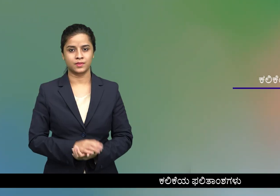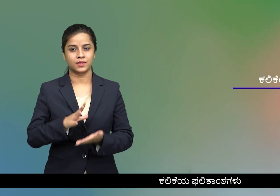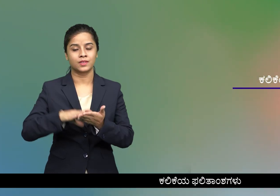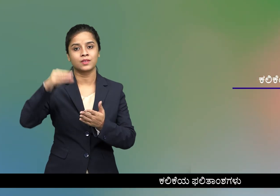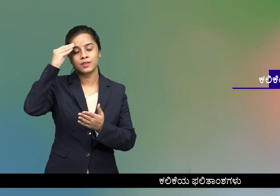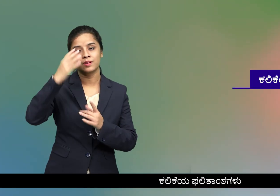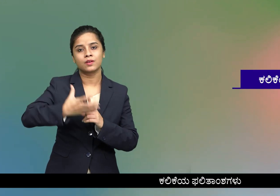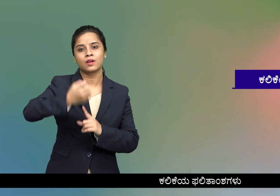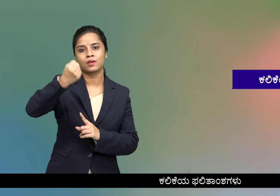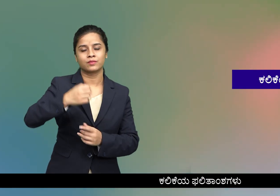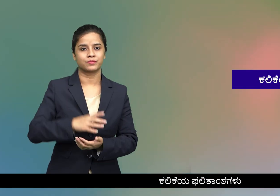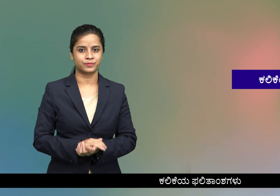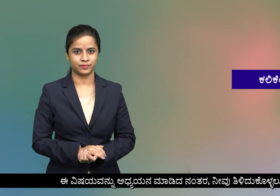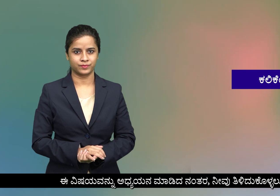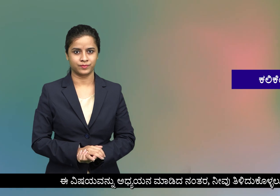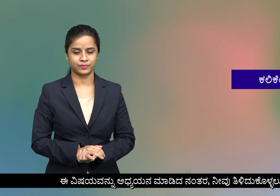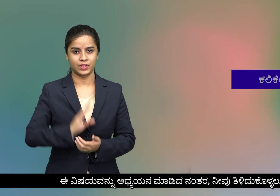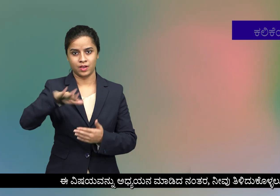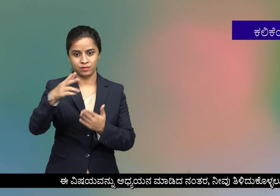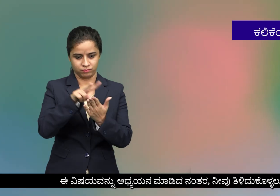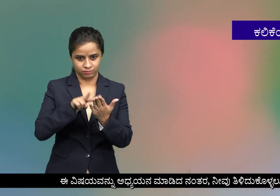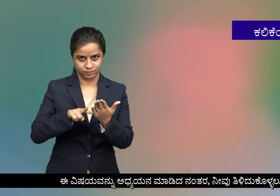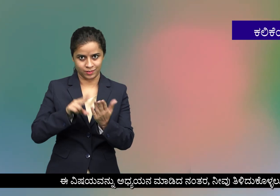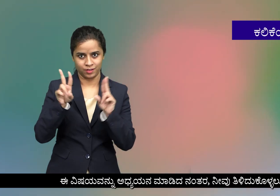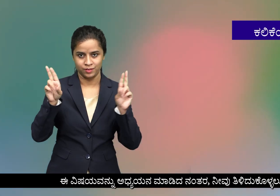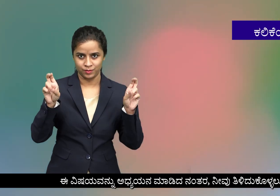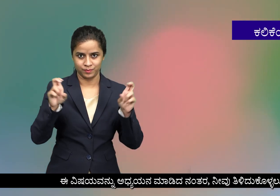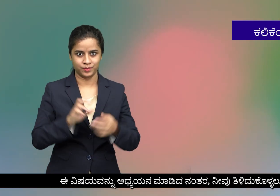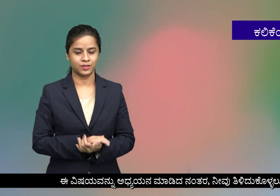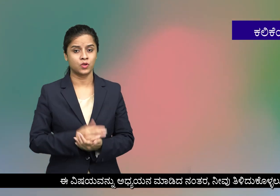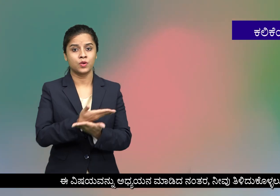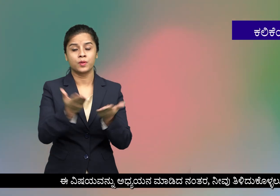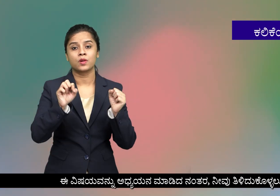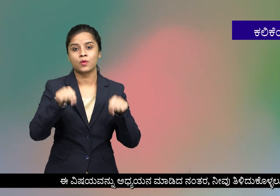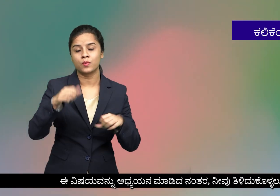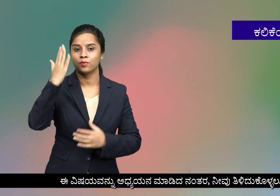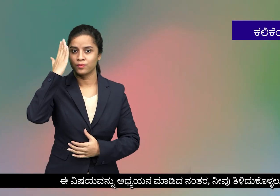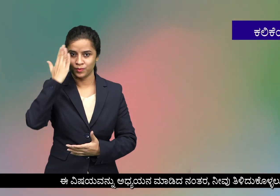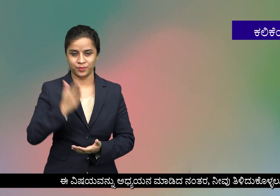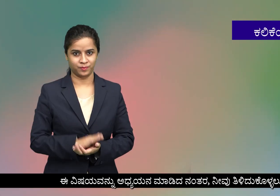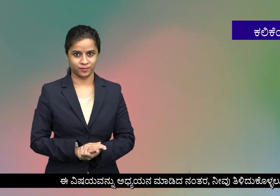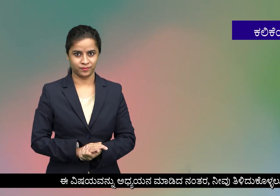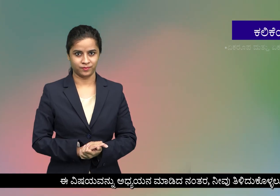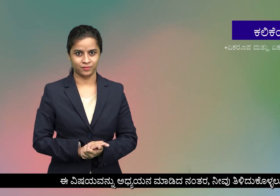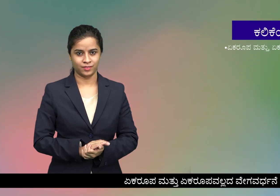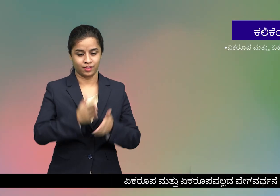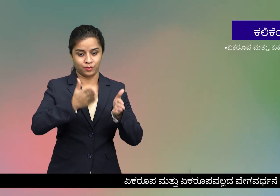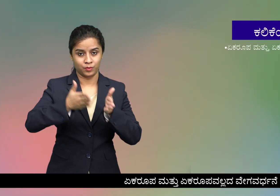ಕಲಿಕೆಯ ಫಲಿತಾಂಶಗಳು. ಈ ವಿಷಯವನ್ನ ಅಧ್ಯಯನ ಮಾಡಿದ ನಂತರ ನೀವು ತಿಳಿದುಕೊಳ್ಳಲು ಸಾಧ್ಯವಾಗುತ್ತೆ. ಏಕರೂಪ